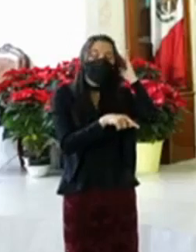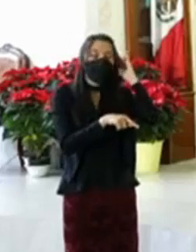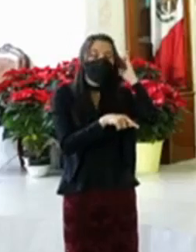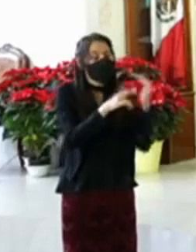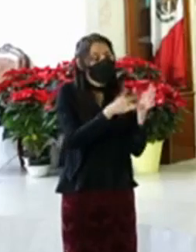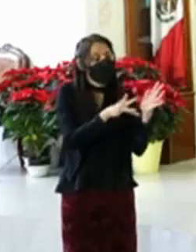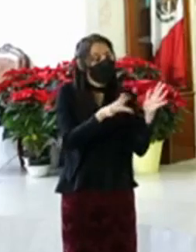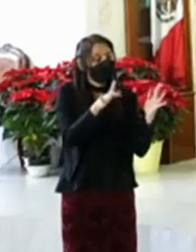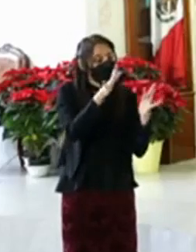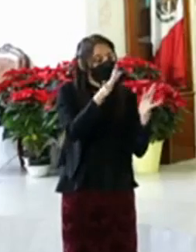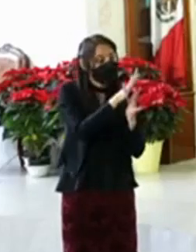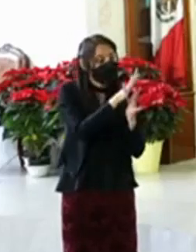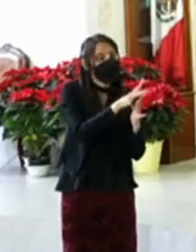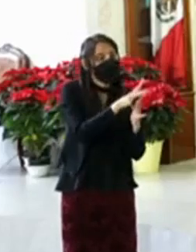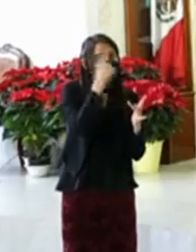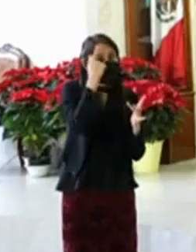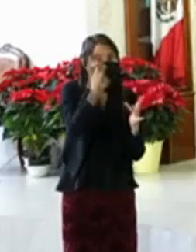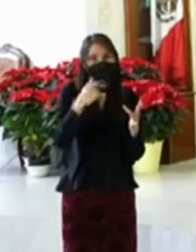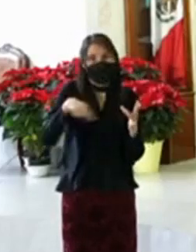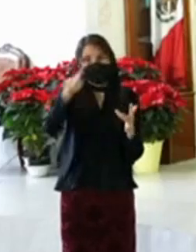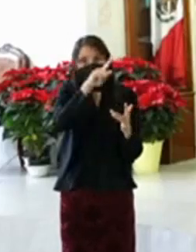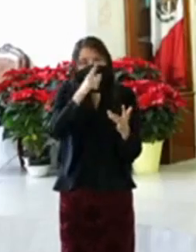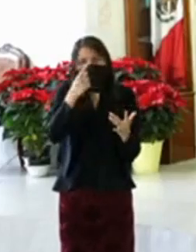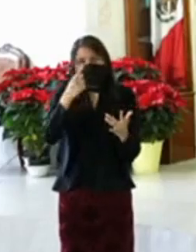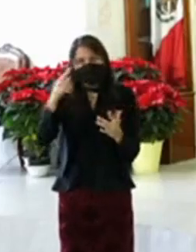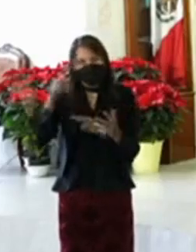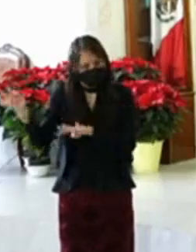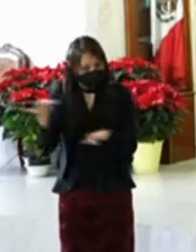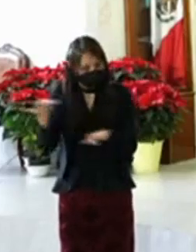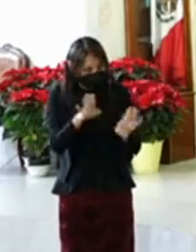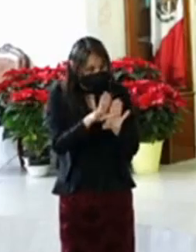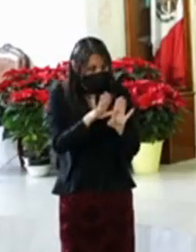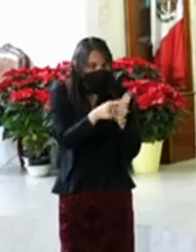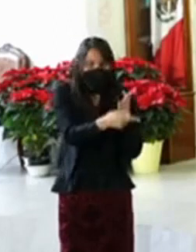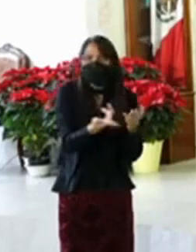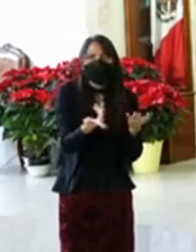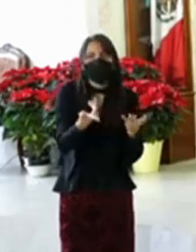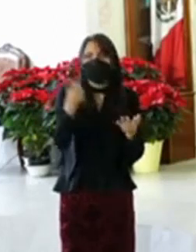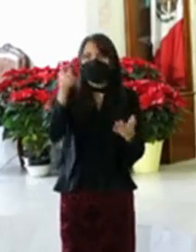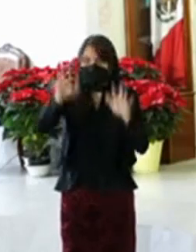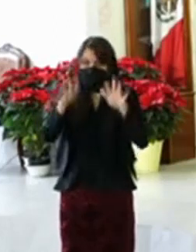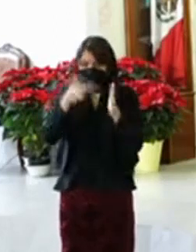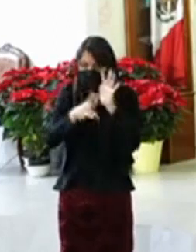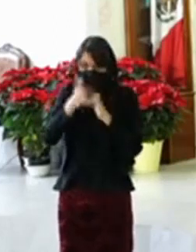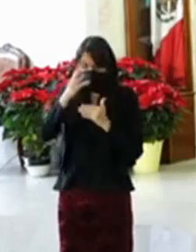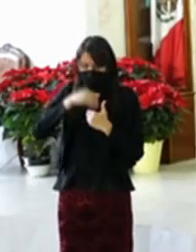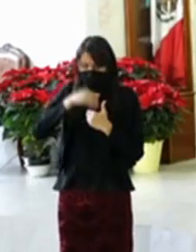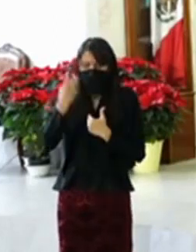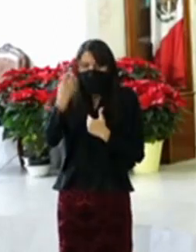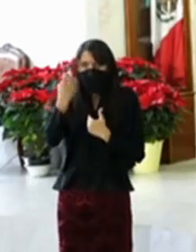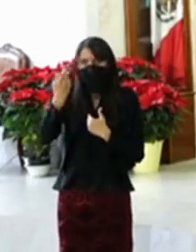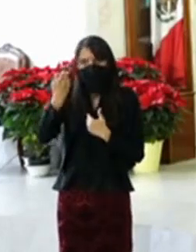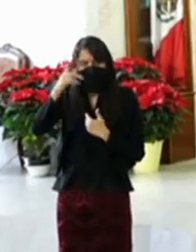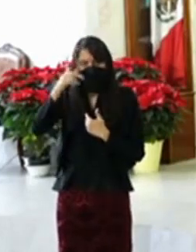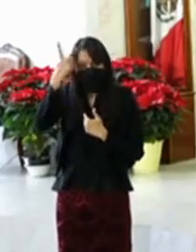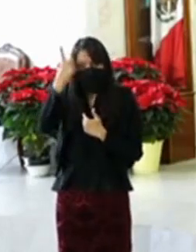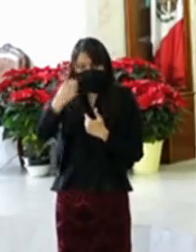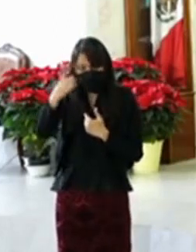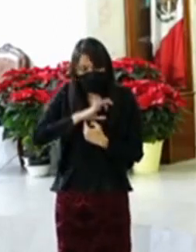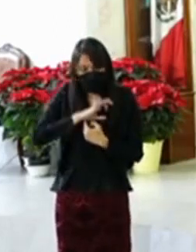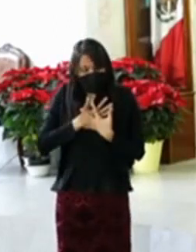Hijo para que no se enoje y perezcamos en el camino. Nosotros lo amamos porque Él nos amó